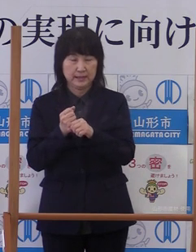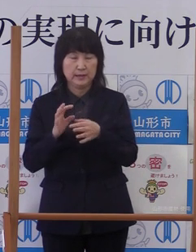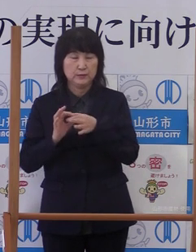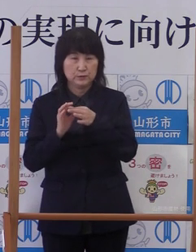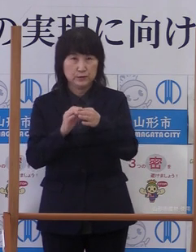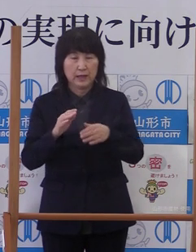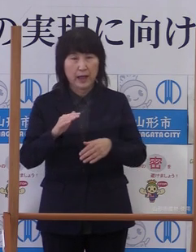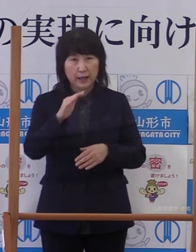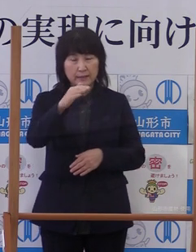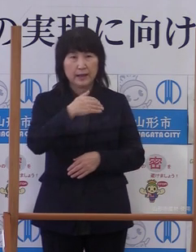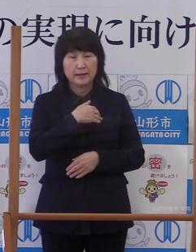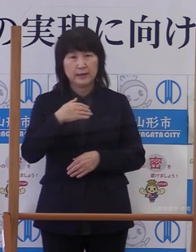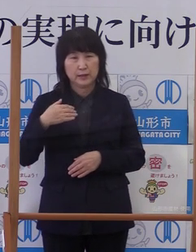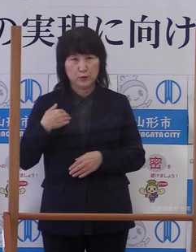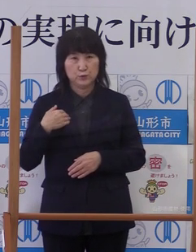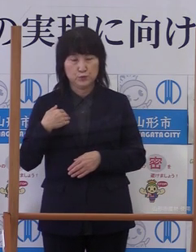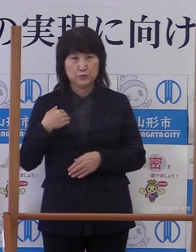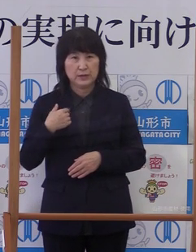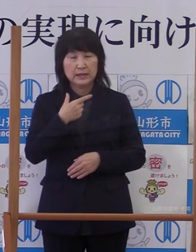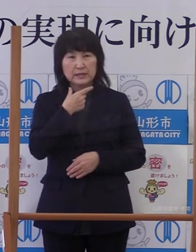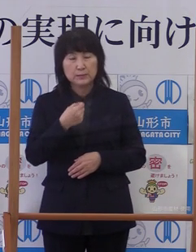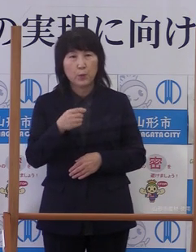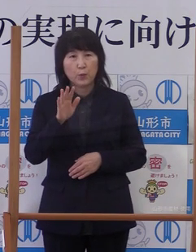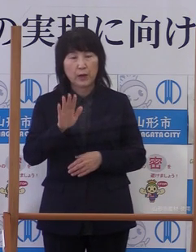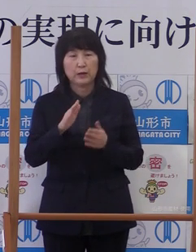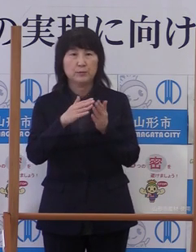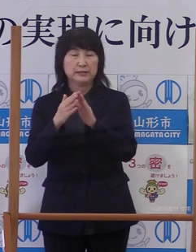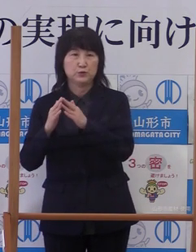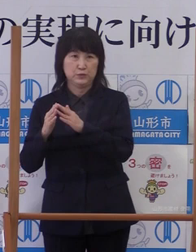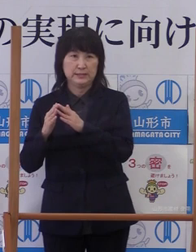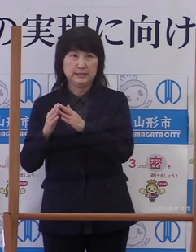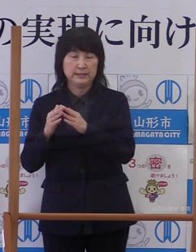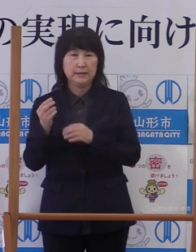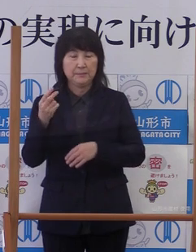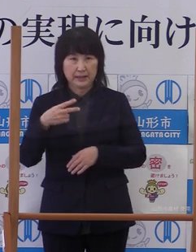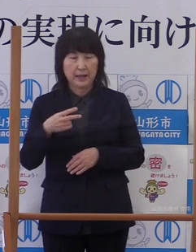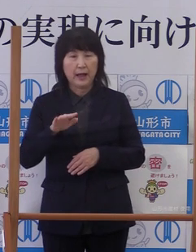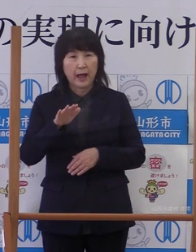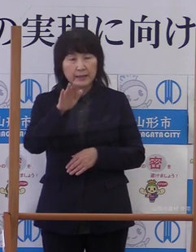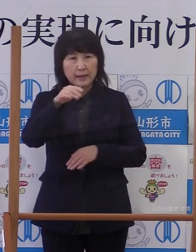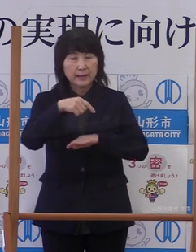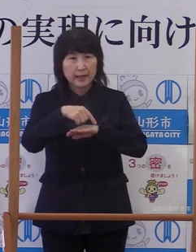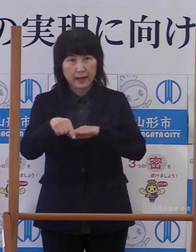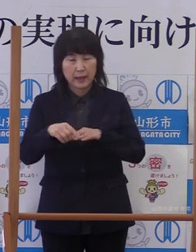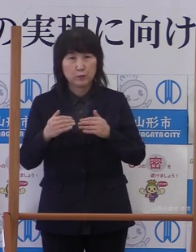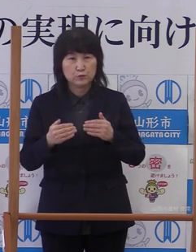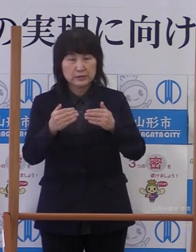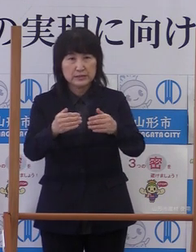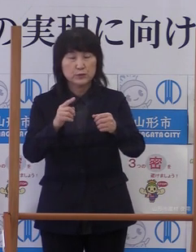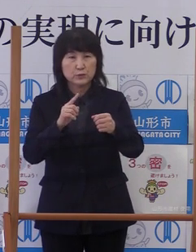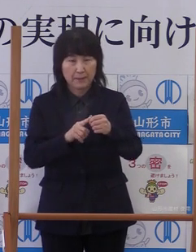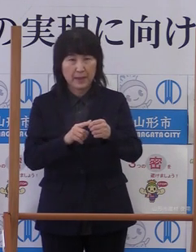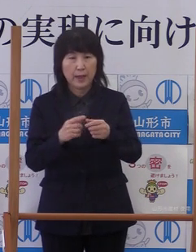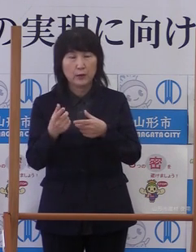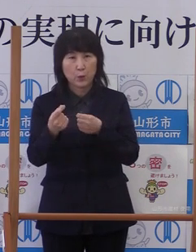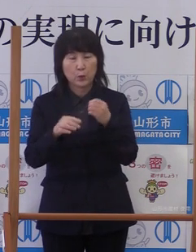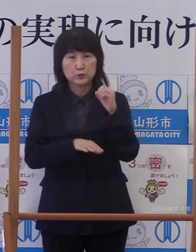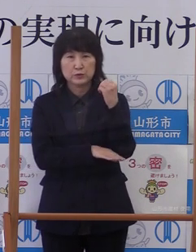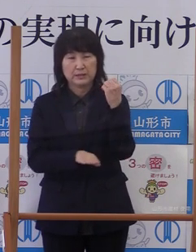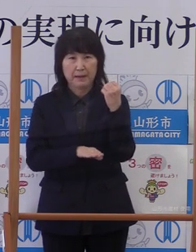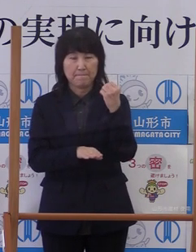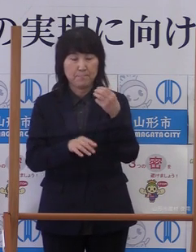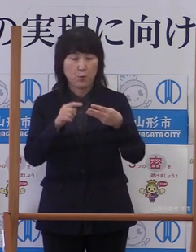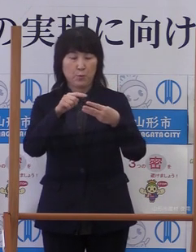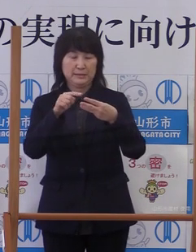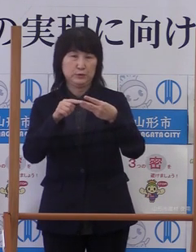的発展が可能な希望あるまちづくり、および発展計画を推進するための共通基盤づくりの3